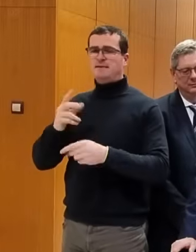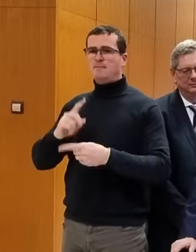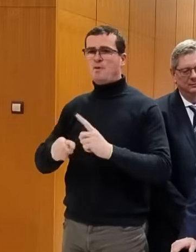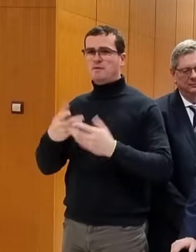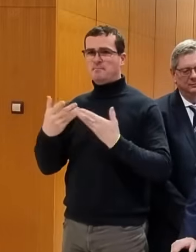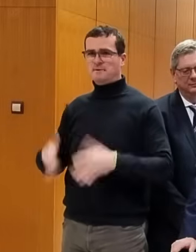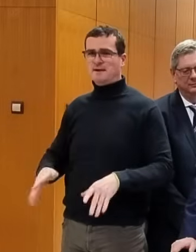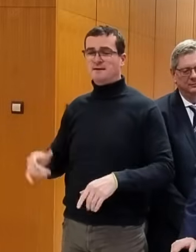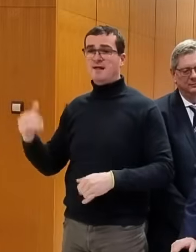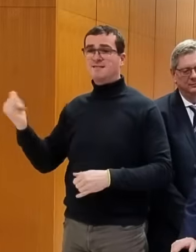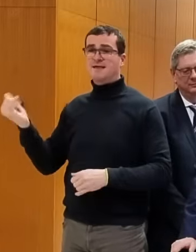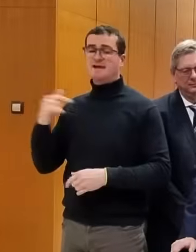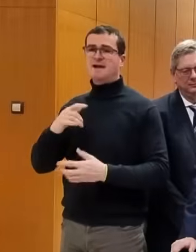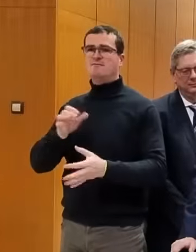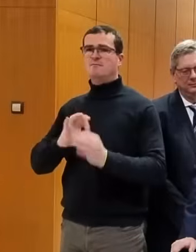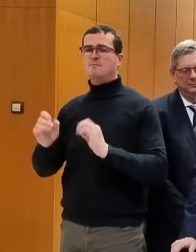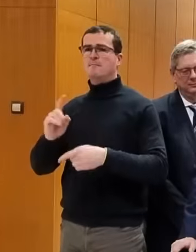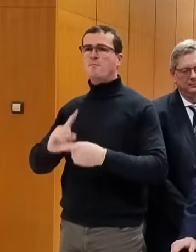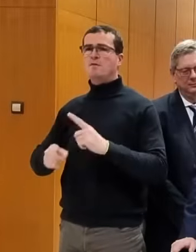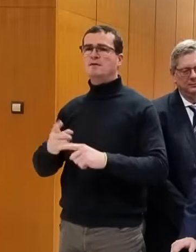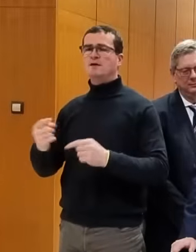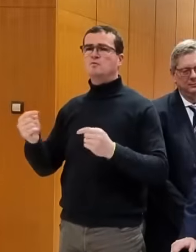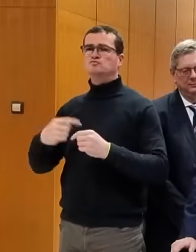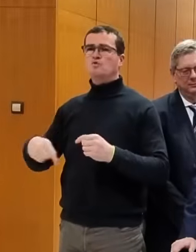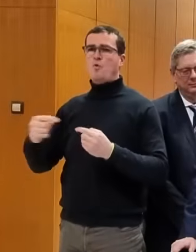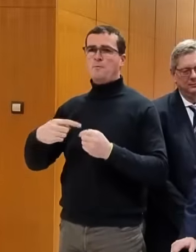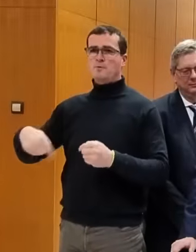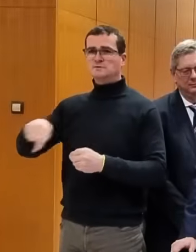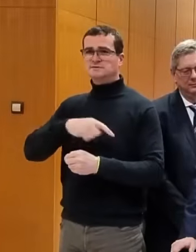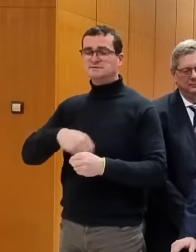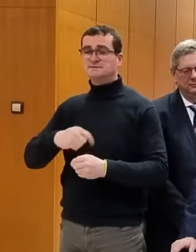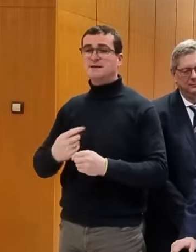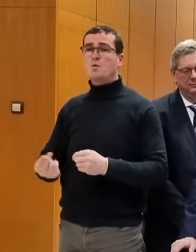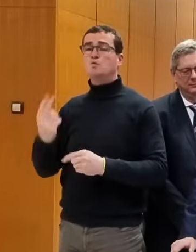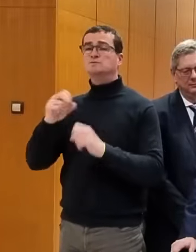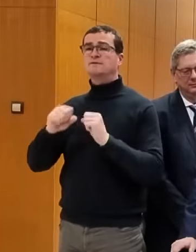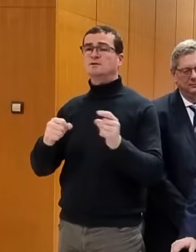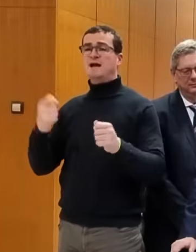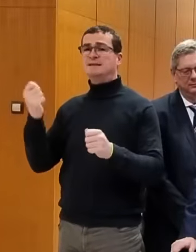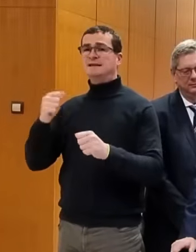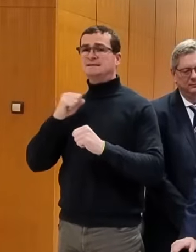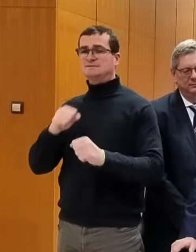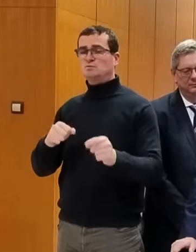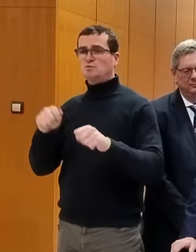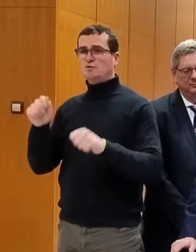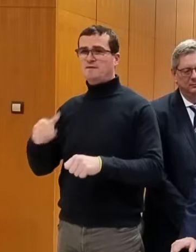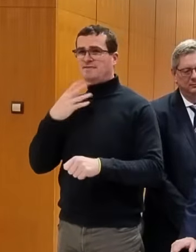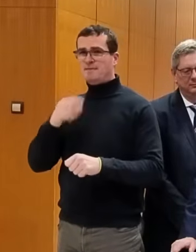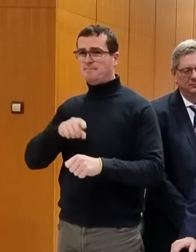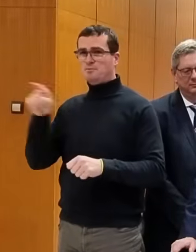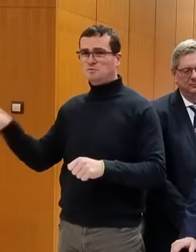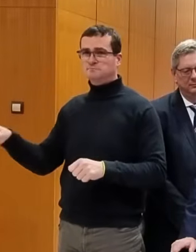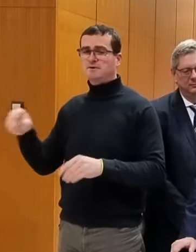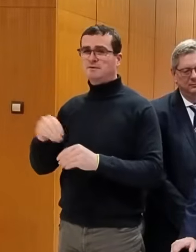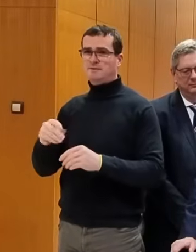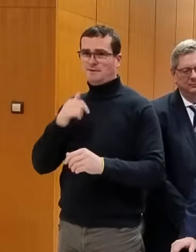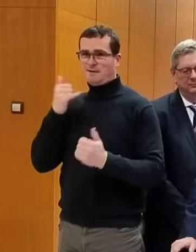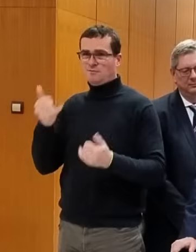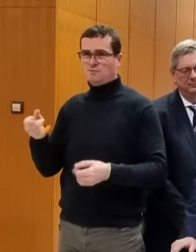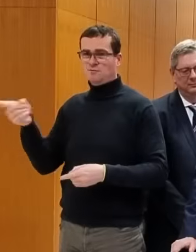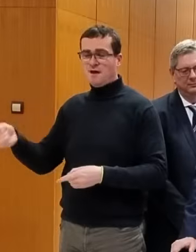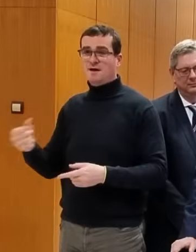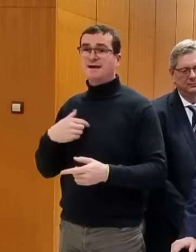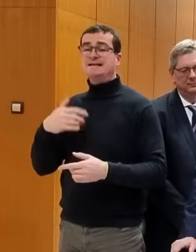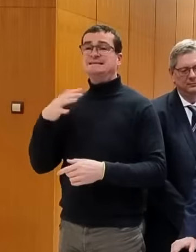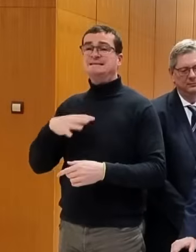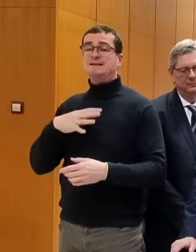politicky prehral, tak si došiel vybaviť politické účty s opozíciou. Ale ústavné súdy a trestné súdy rozhodovali v ich neprospech. Je to tak? Pre reaktor,